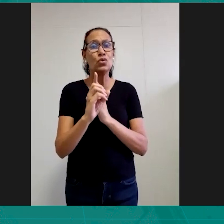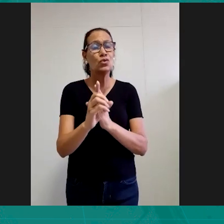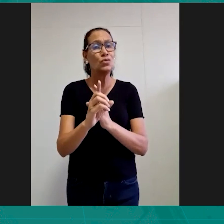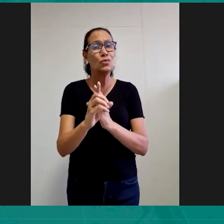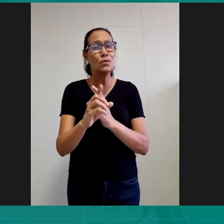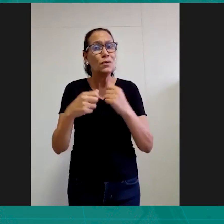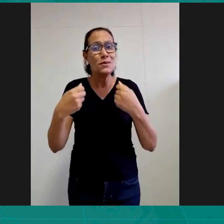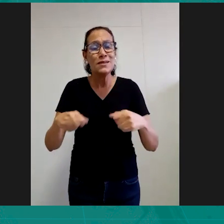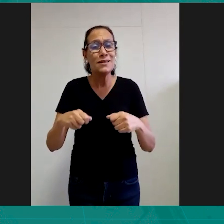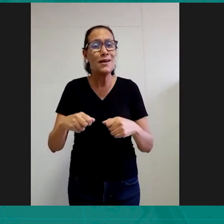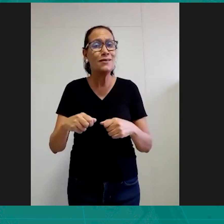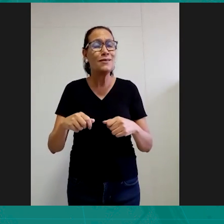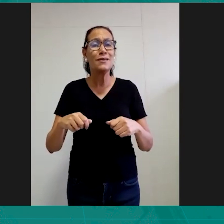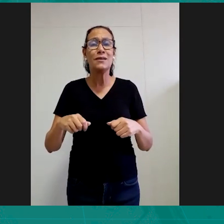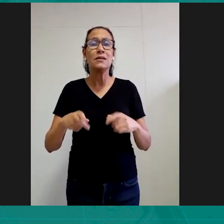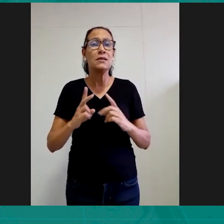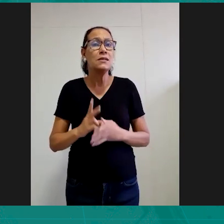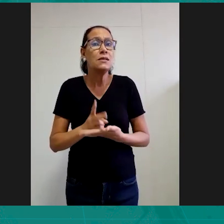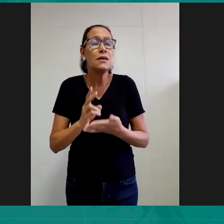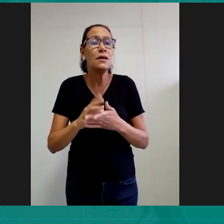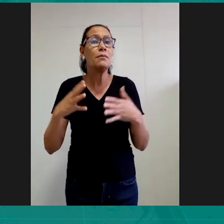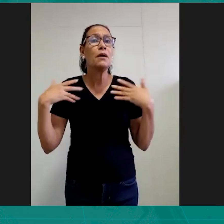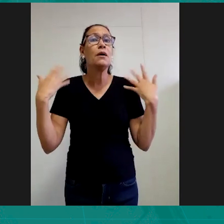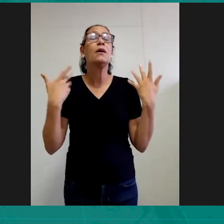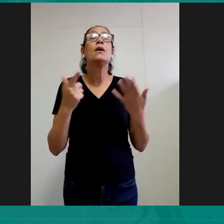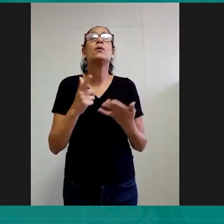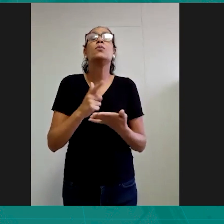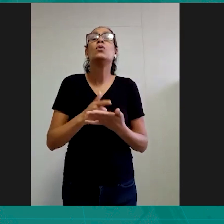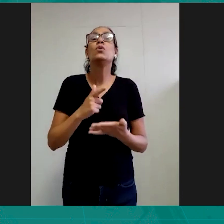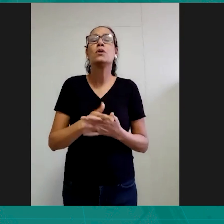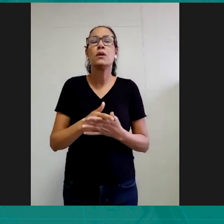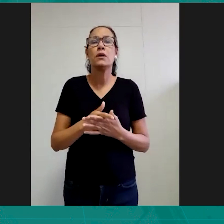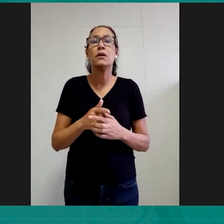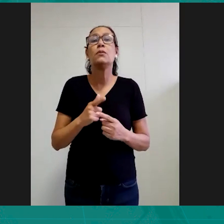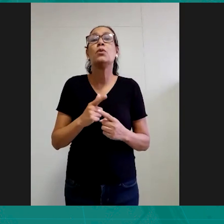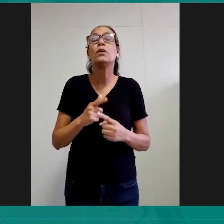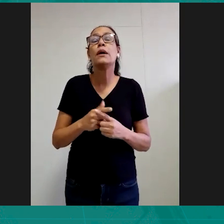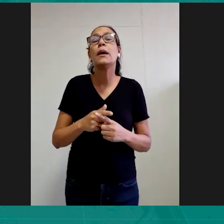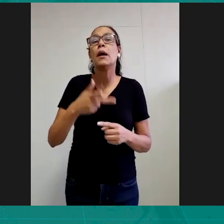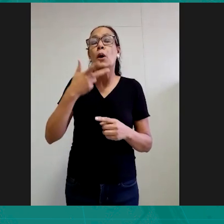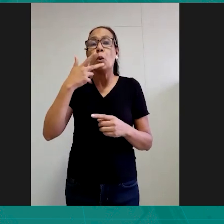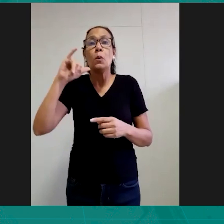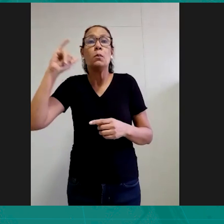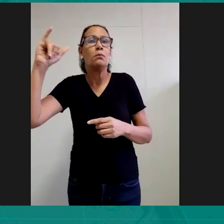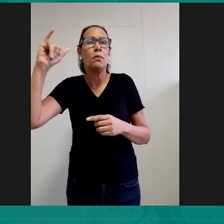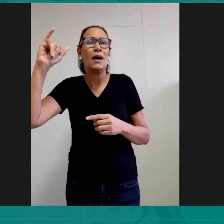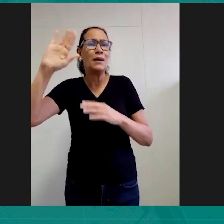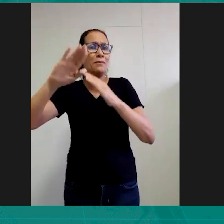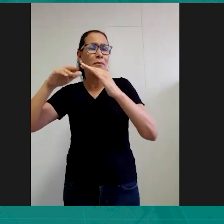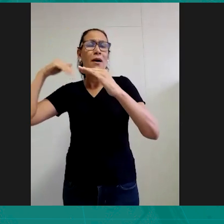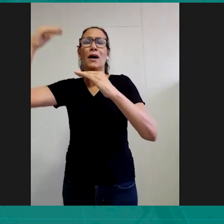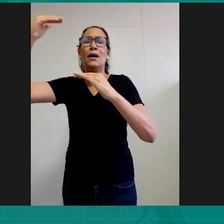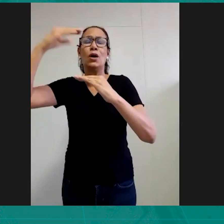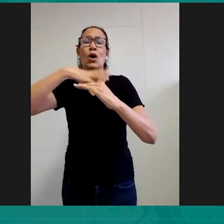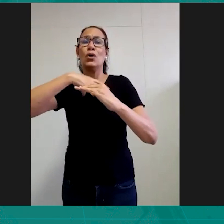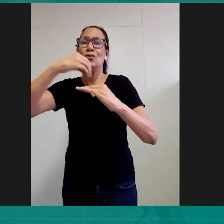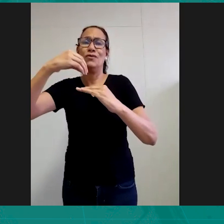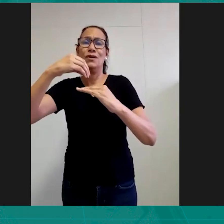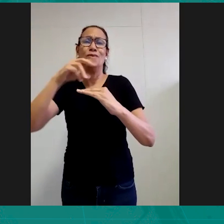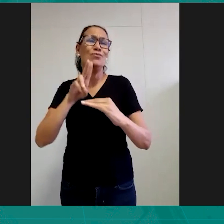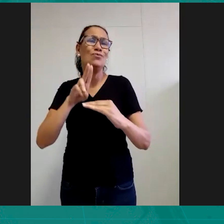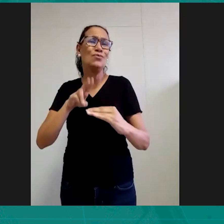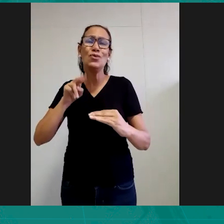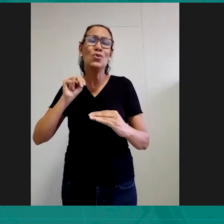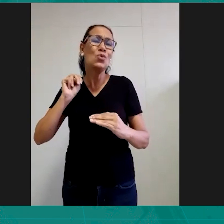maior do que o Filho, irmãos, certamente não os deixariam órfãos, não os deixariam na mão, pelo contrário, os supririam